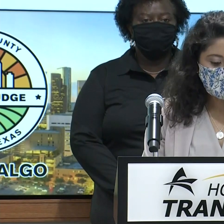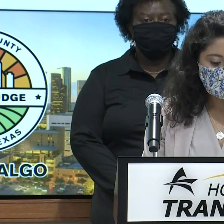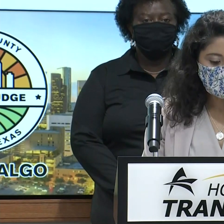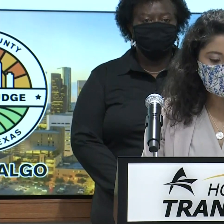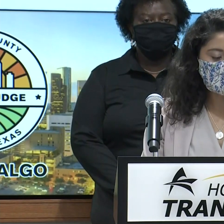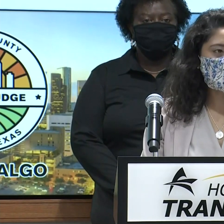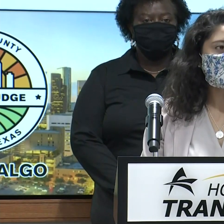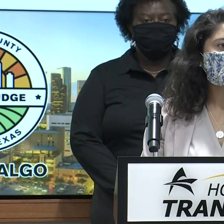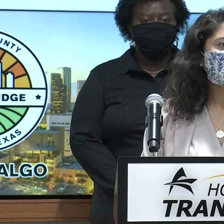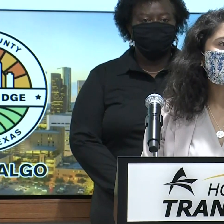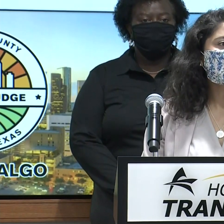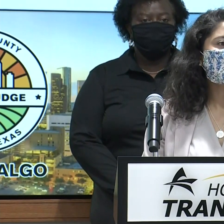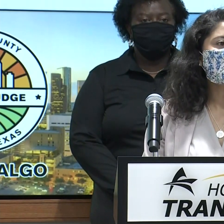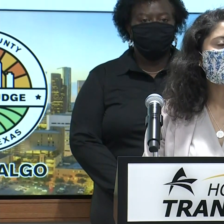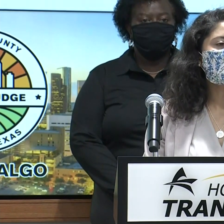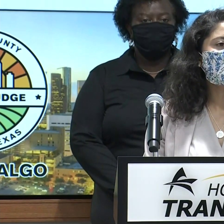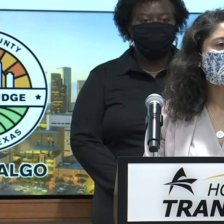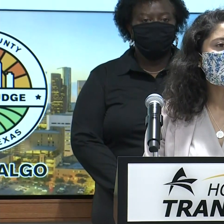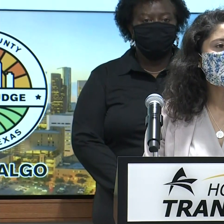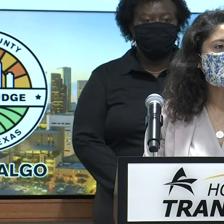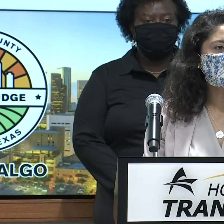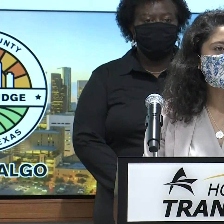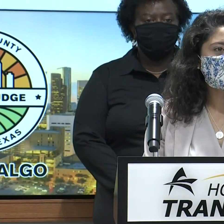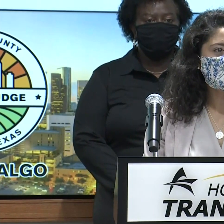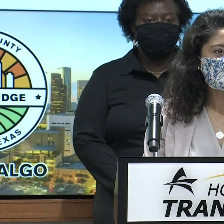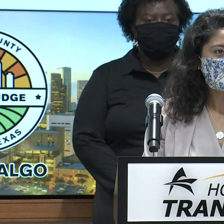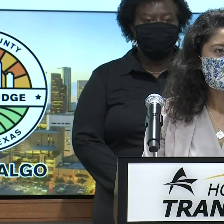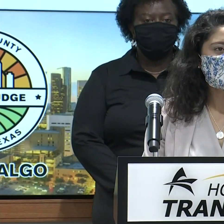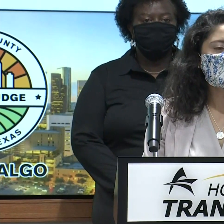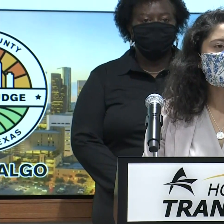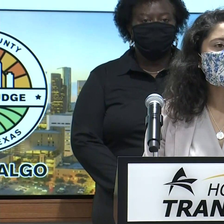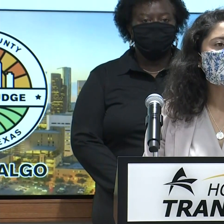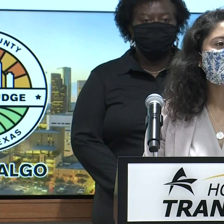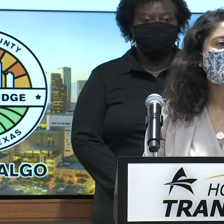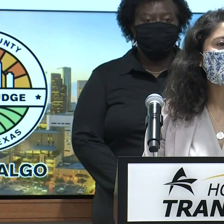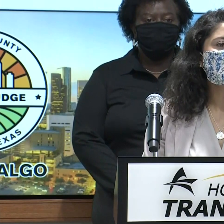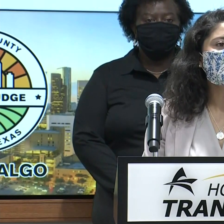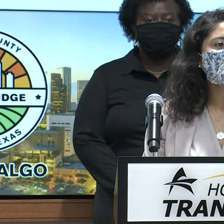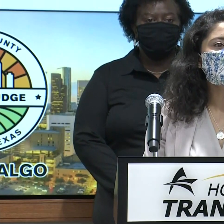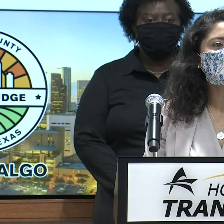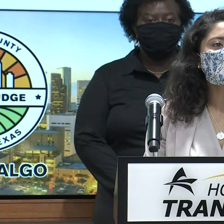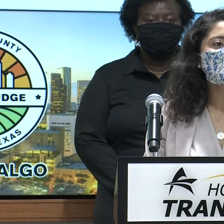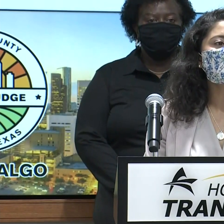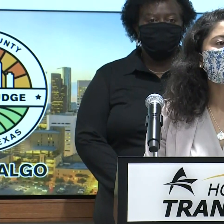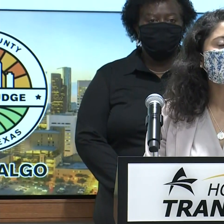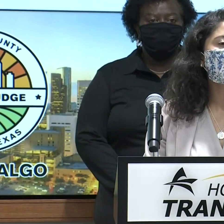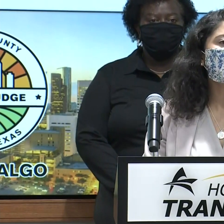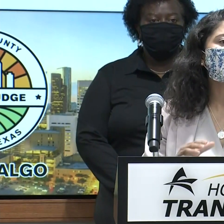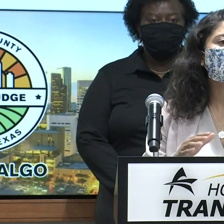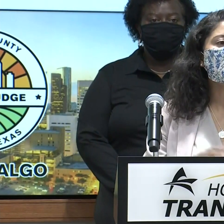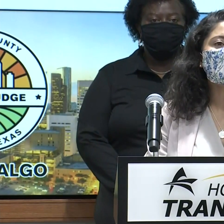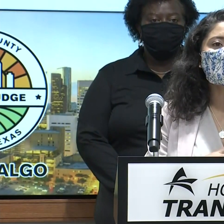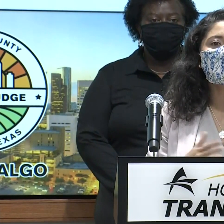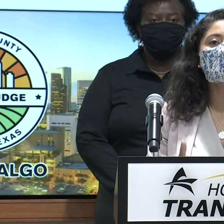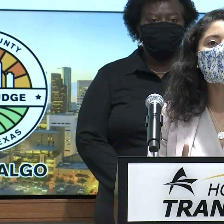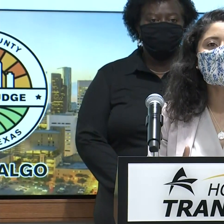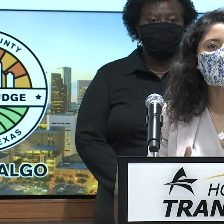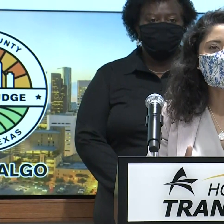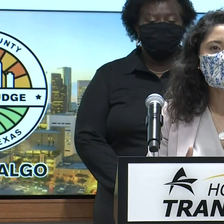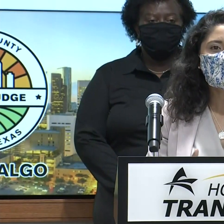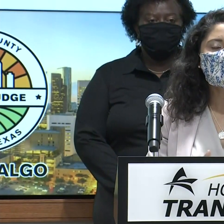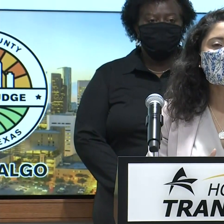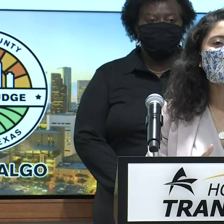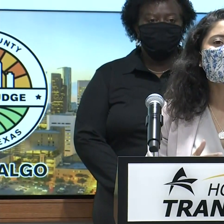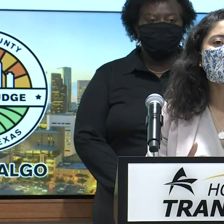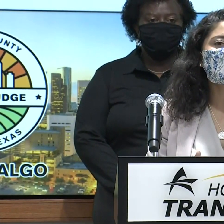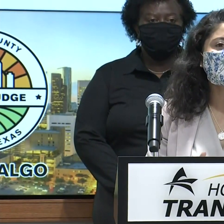Lo que ya tenemos es la habilidad de informar a los vecindarios cuando un contaminador está pidiendo permiso para contaminar aún